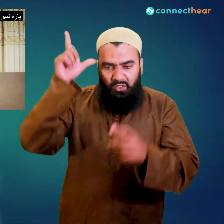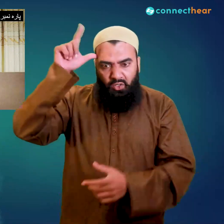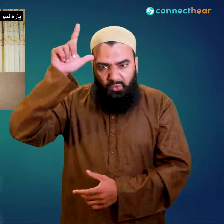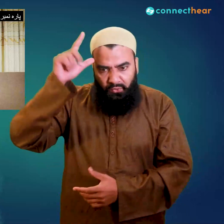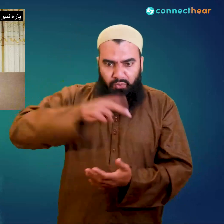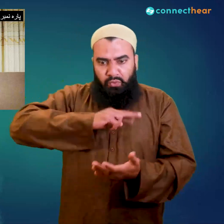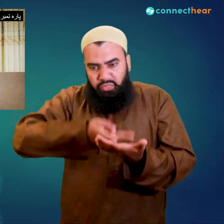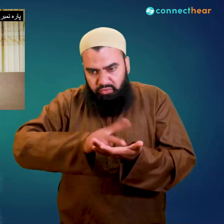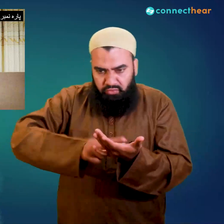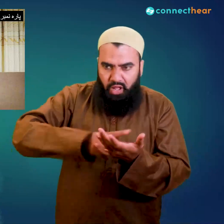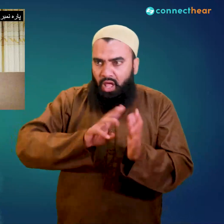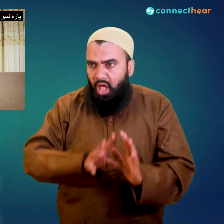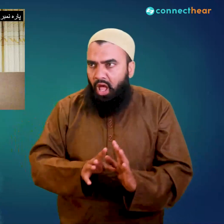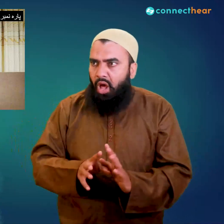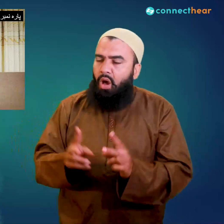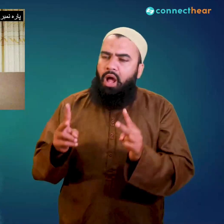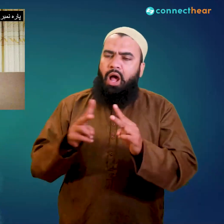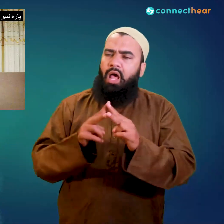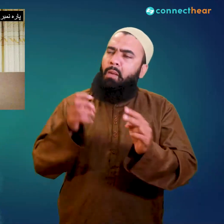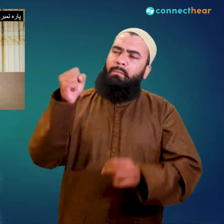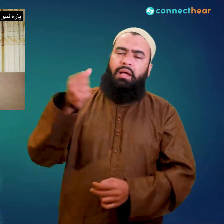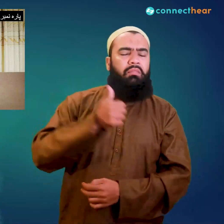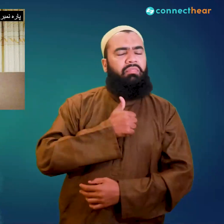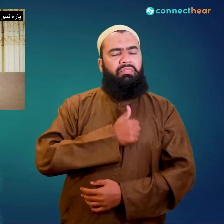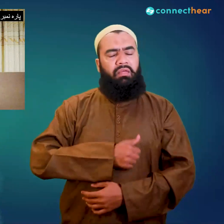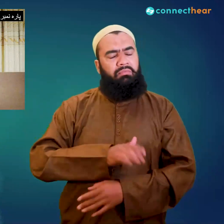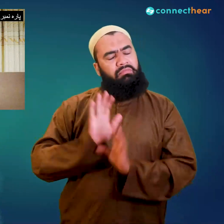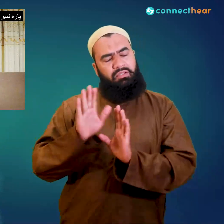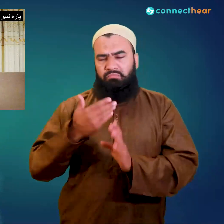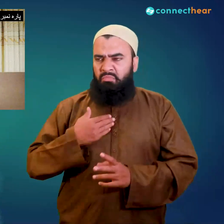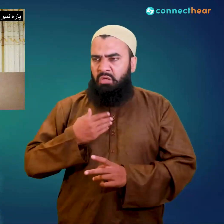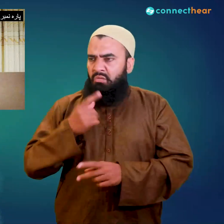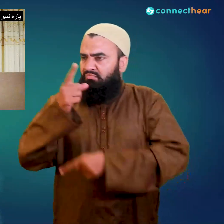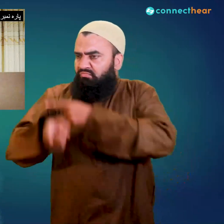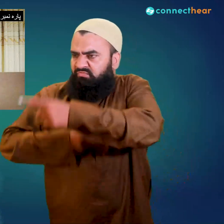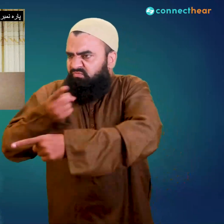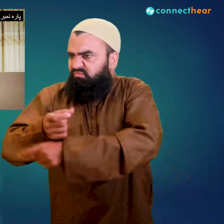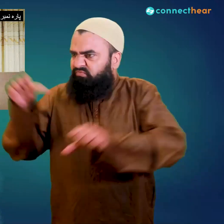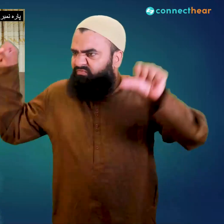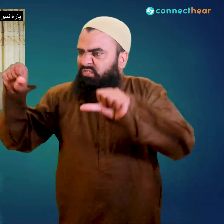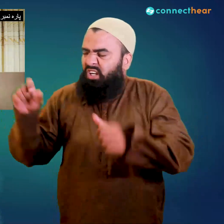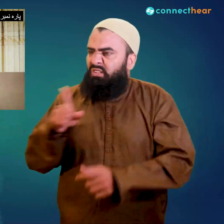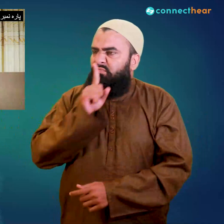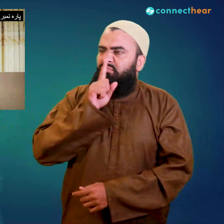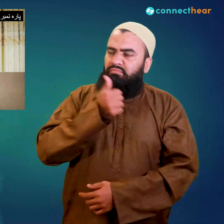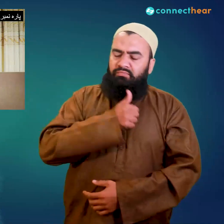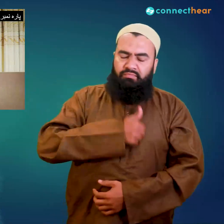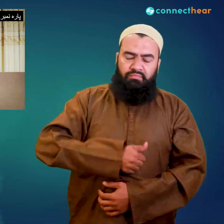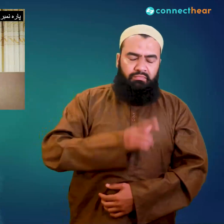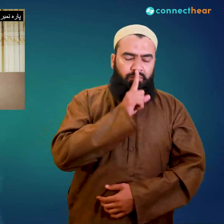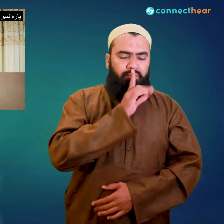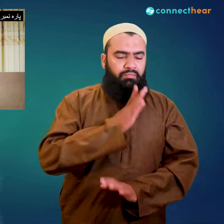سے ہی کام لیتے ہیں اور صبر کا دامن ہاتھ سے جانے نہیں دیتے۔